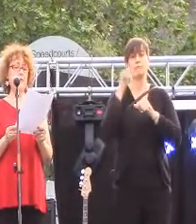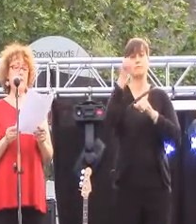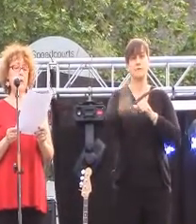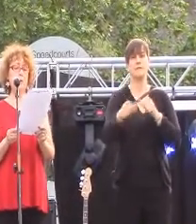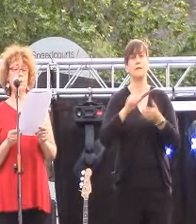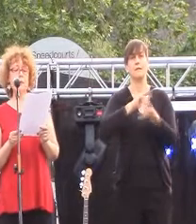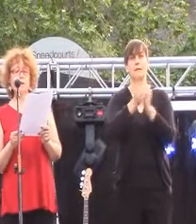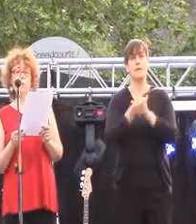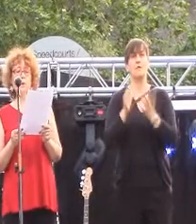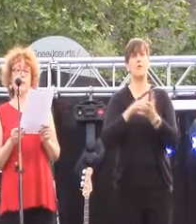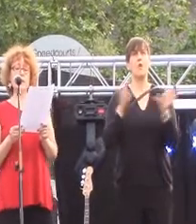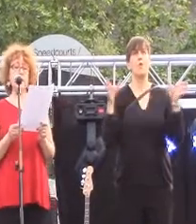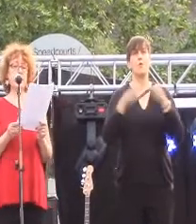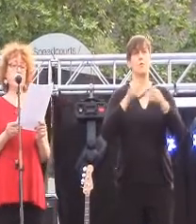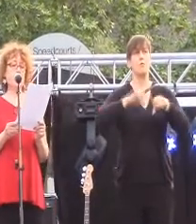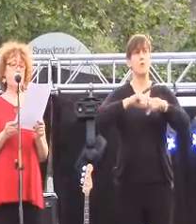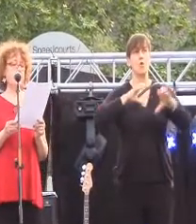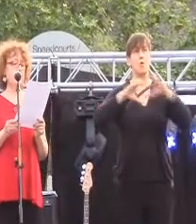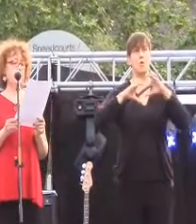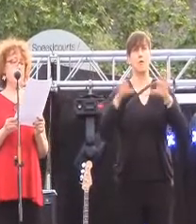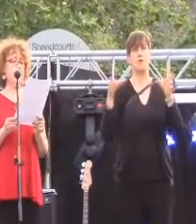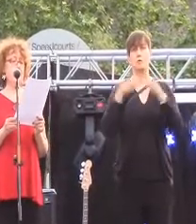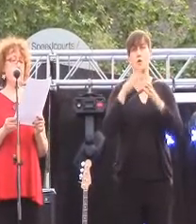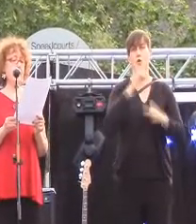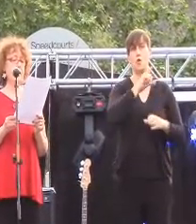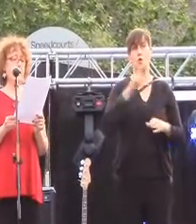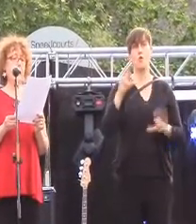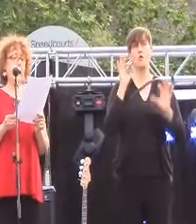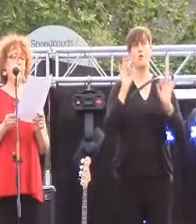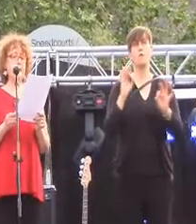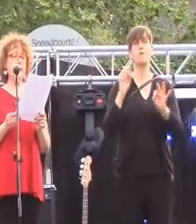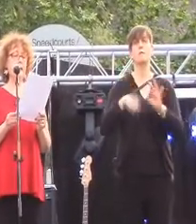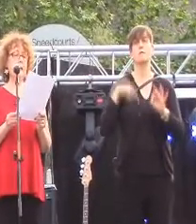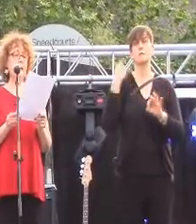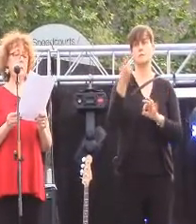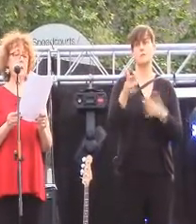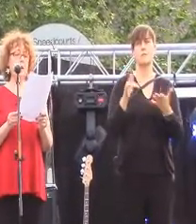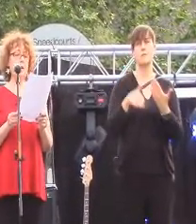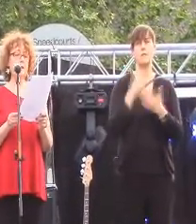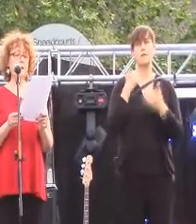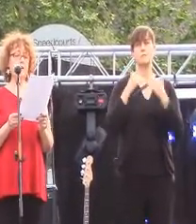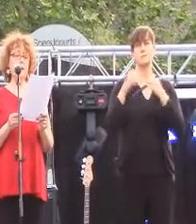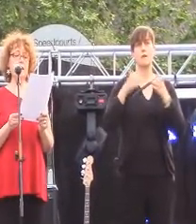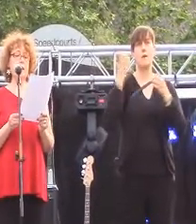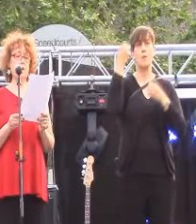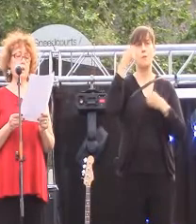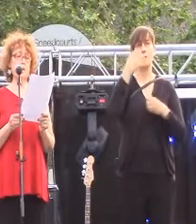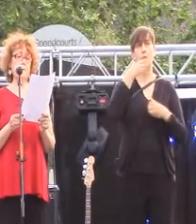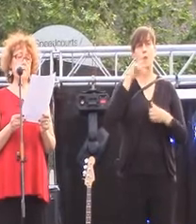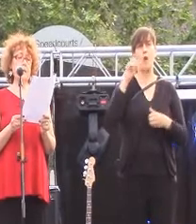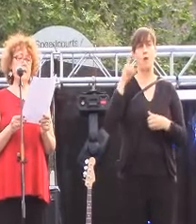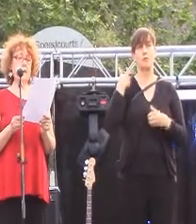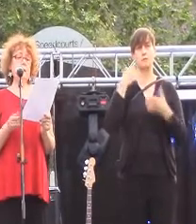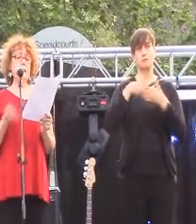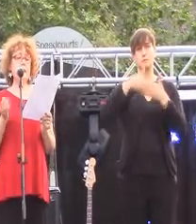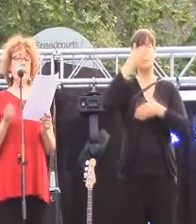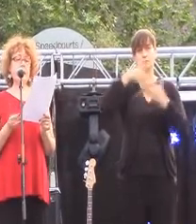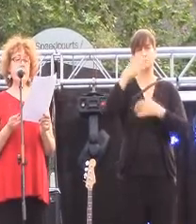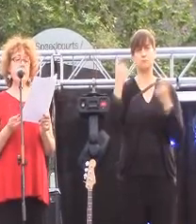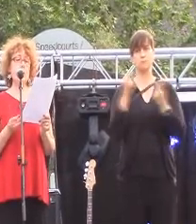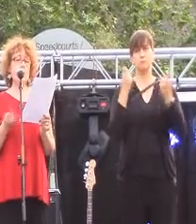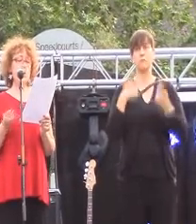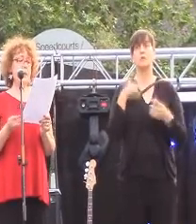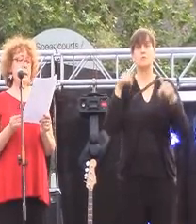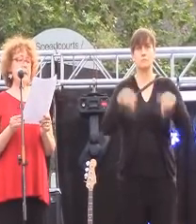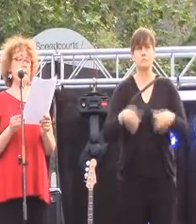pas de formar el grup de Comunicadores del Coll i passar a mantenir el blog de Dones del Coll. Des